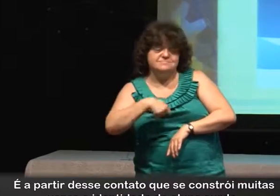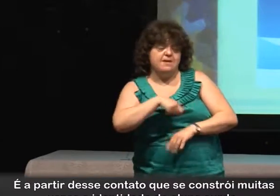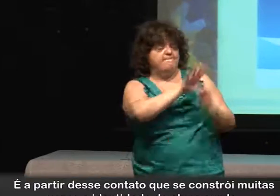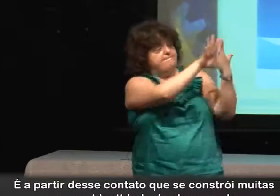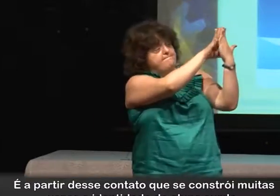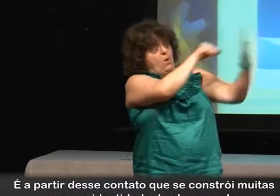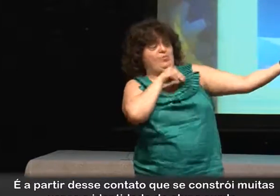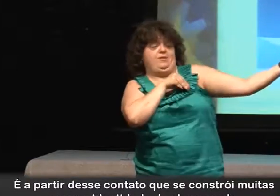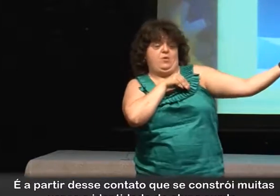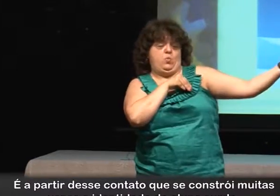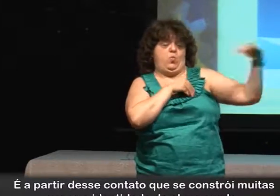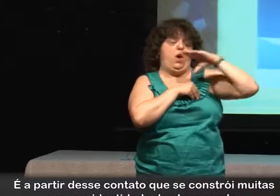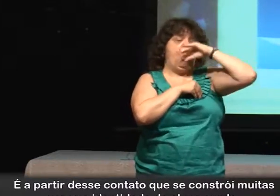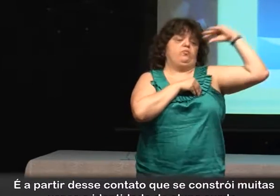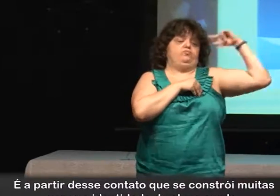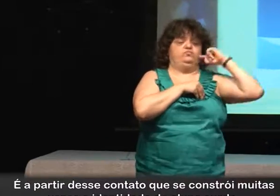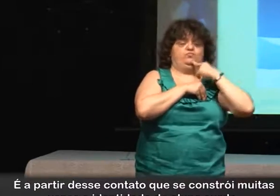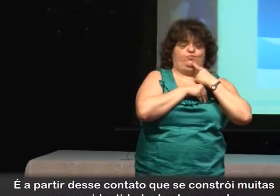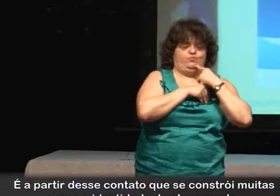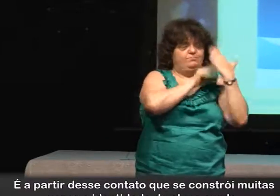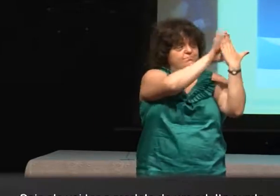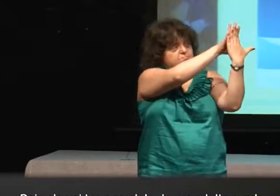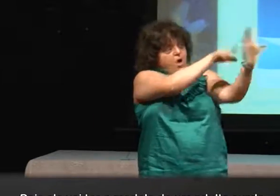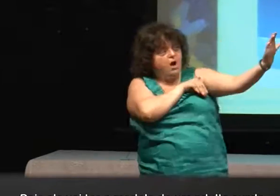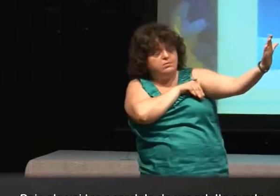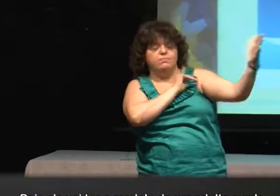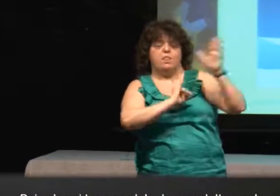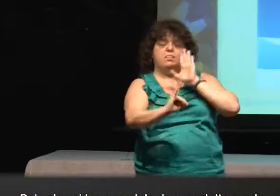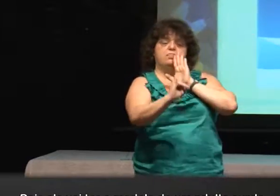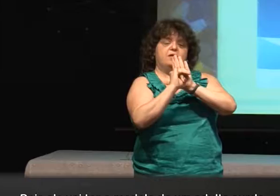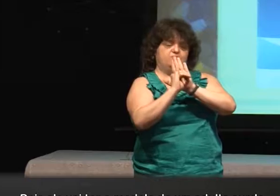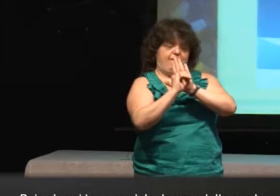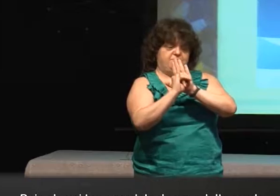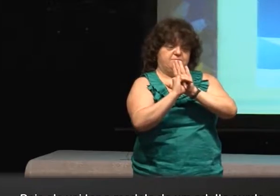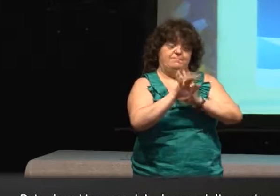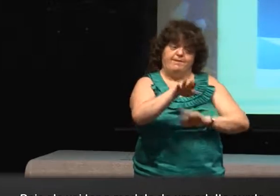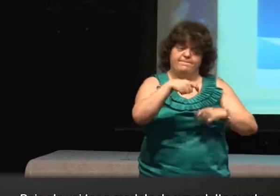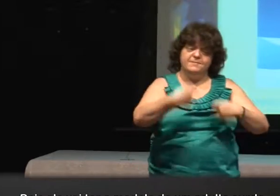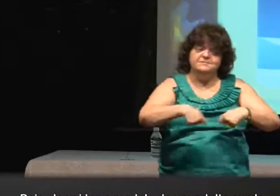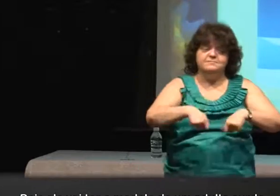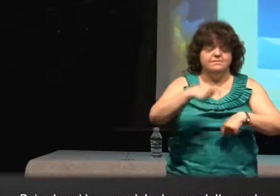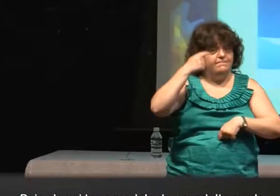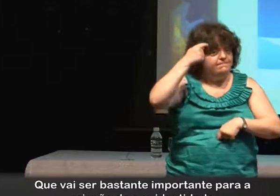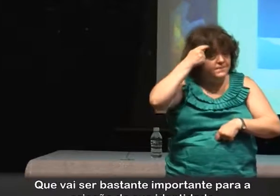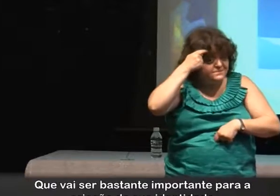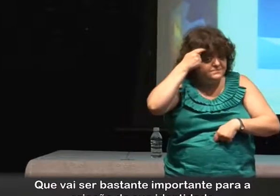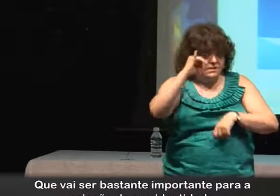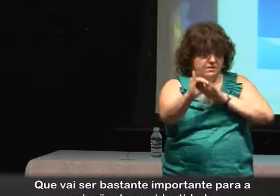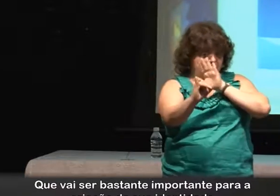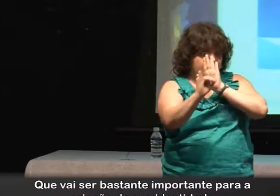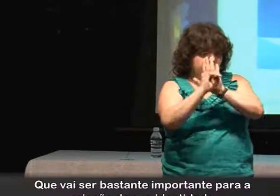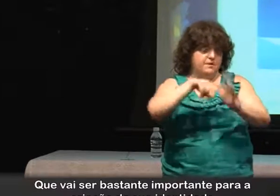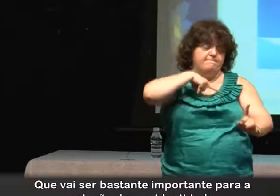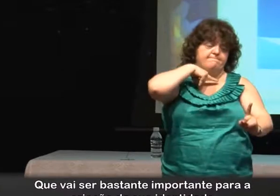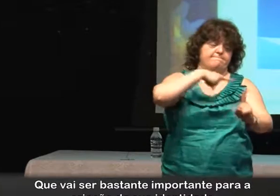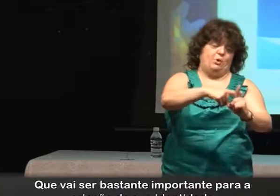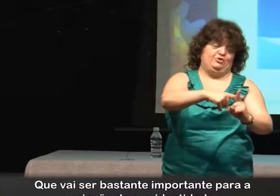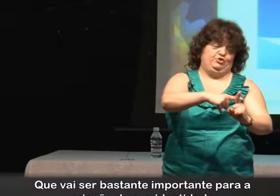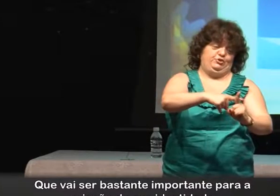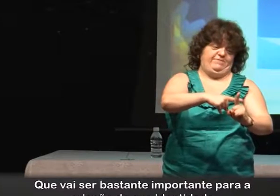muitas vezes a identidade do aluno surdo, porque ele vai ter um modelo de um adulto surdo, que vai ser bastante importante para a criação da